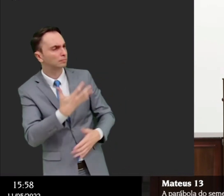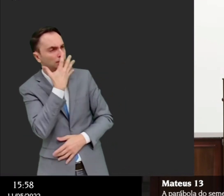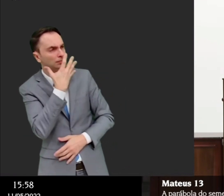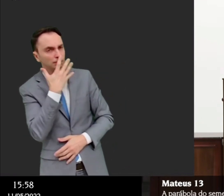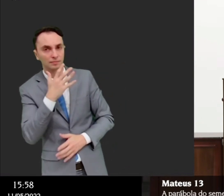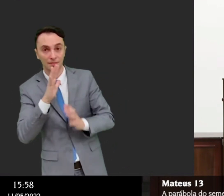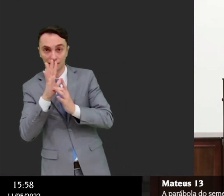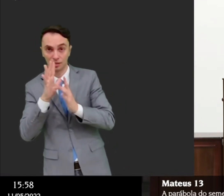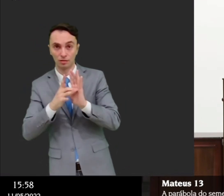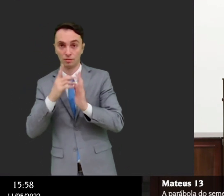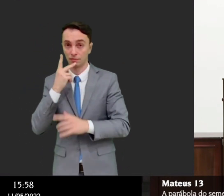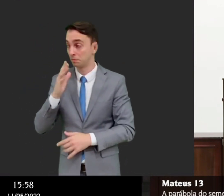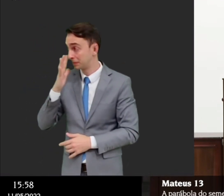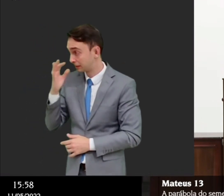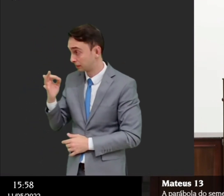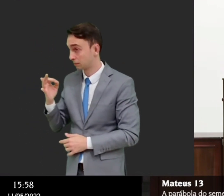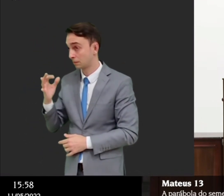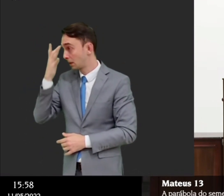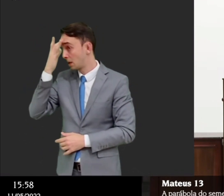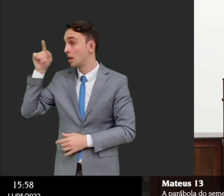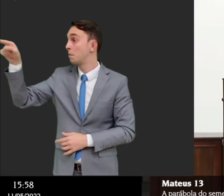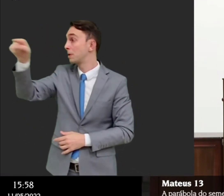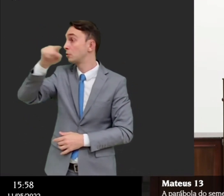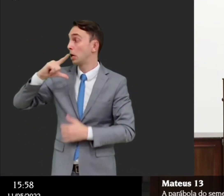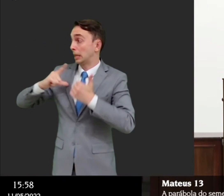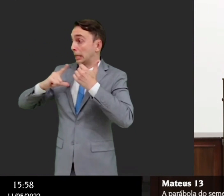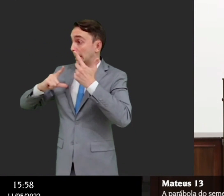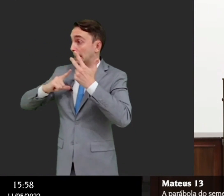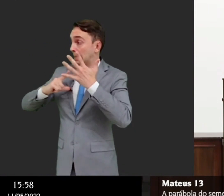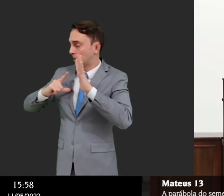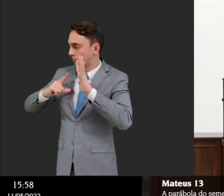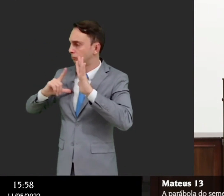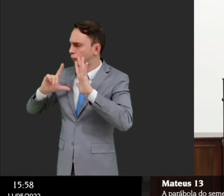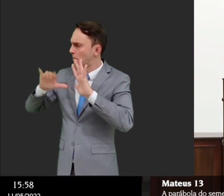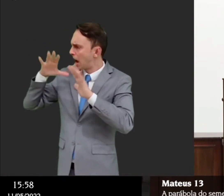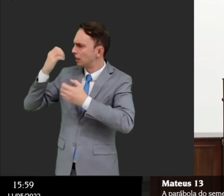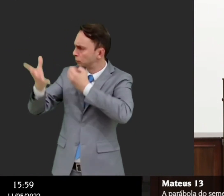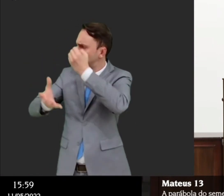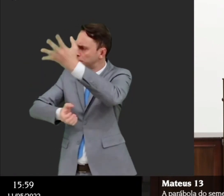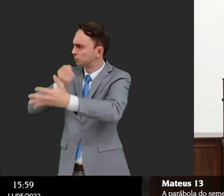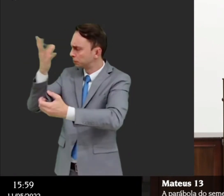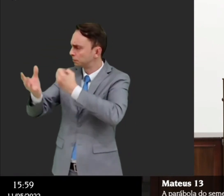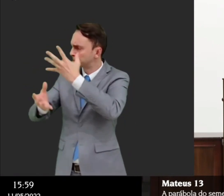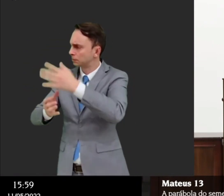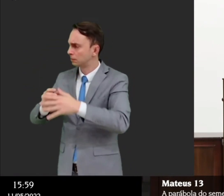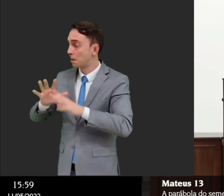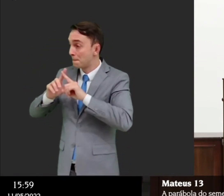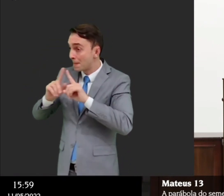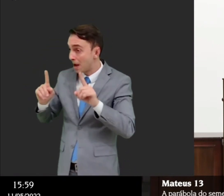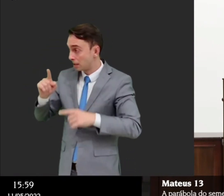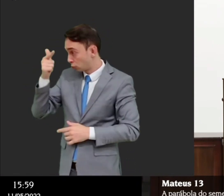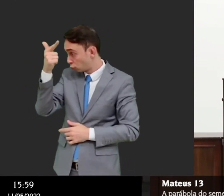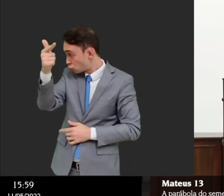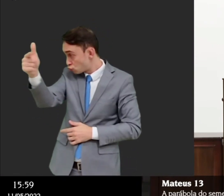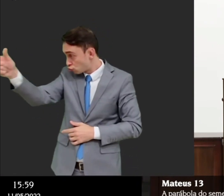é isto: aquele que tem lhe será dado, e aquele que não tem, até o pouco que tem, lhe